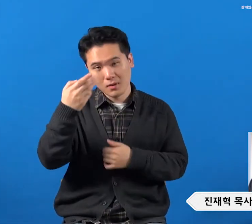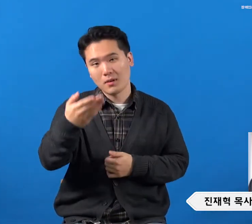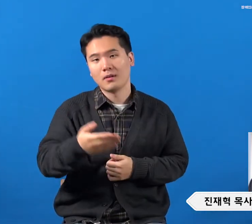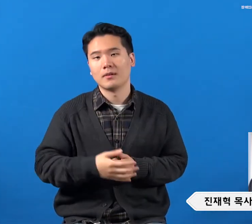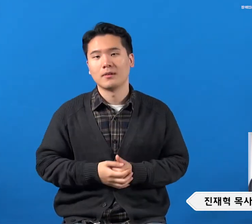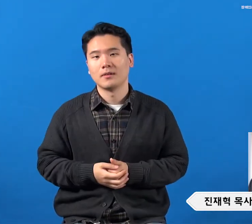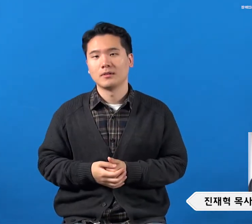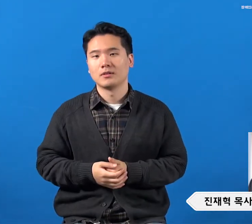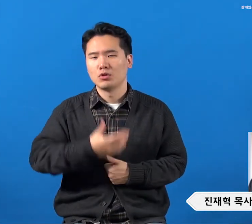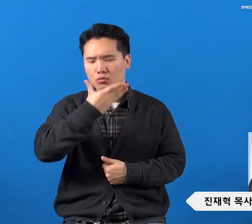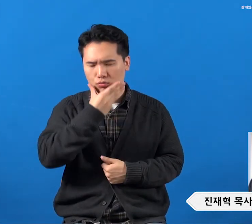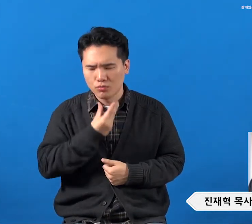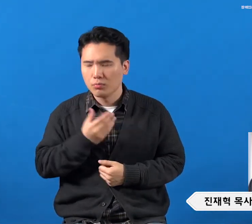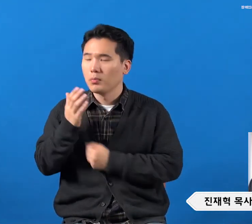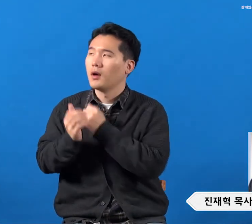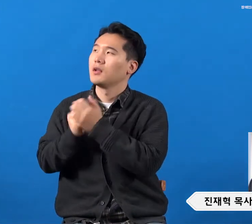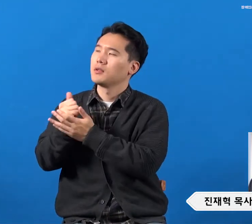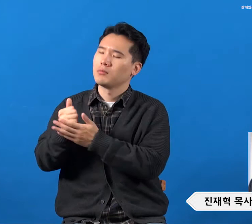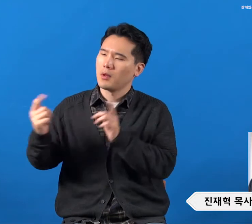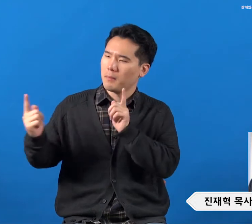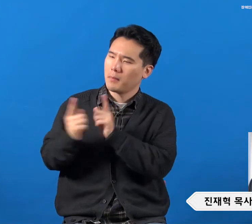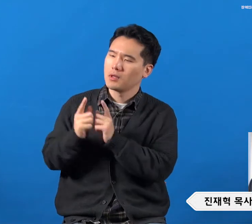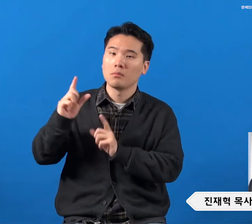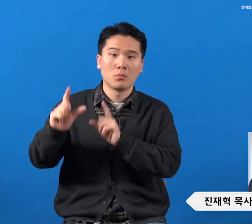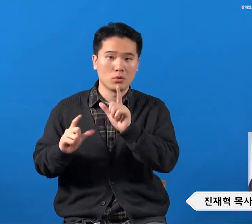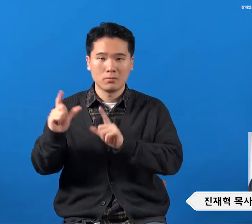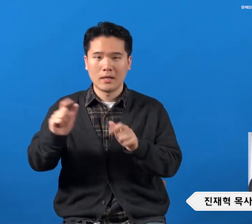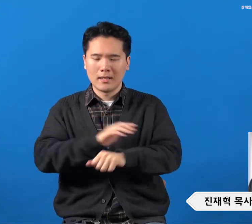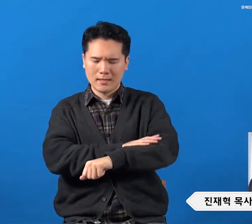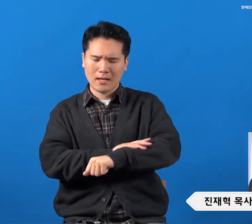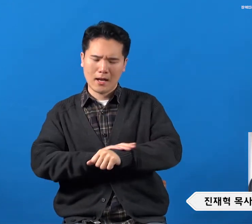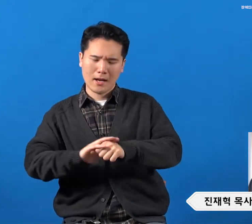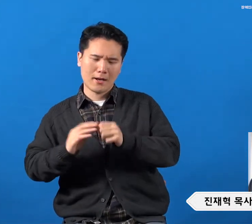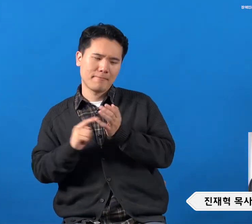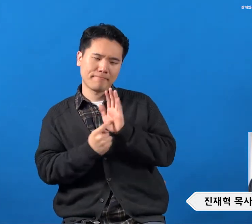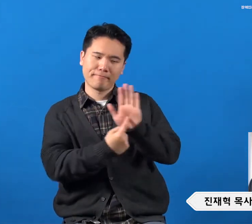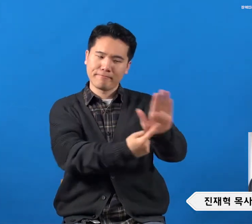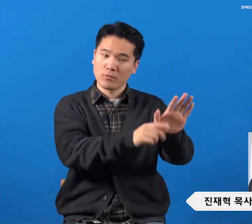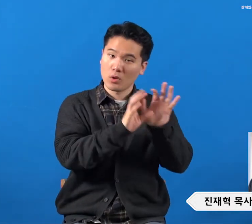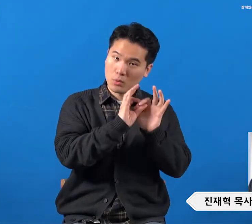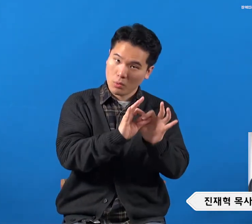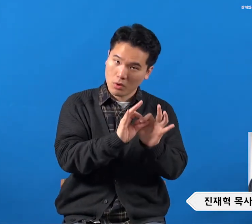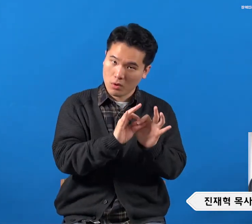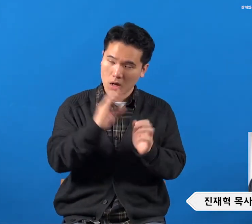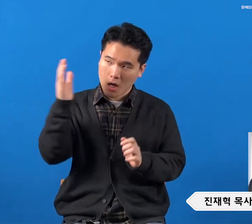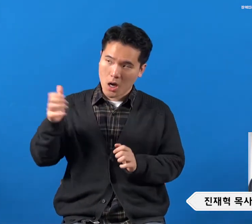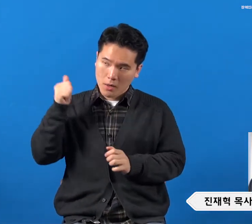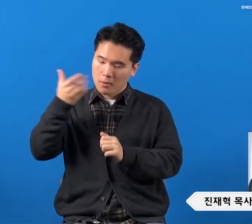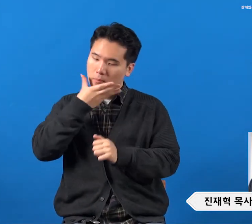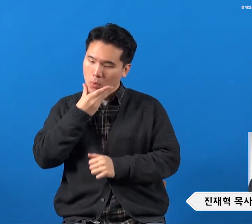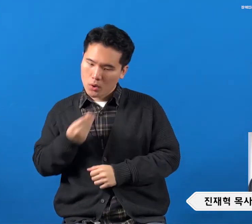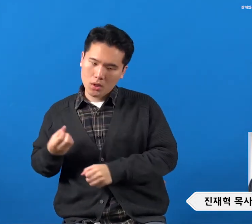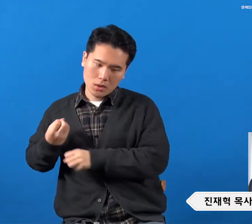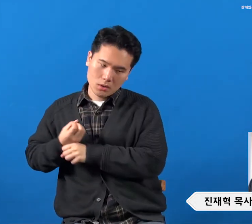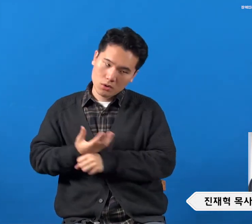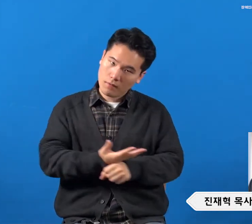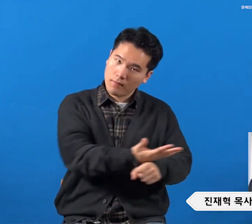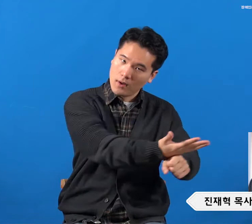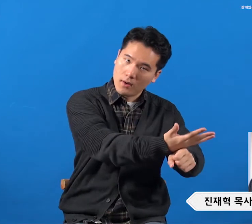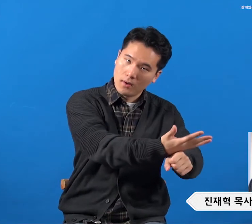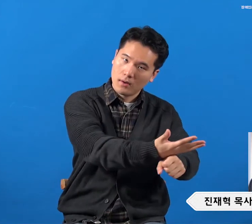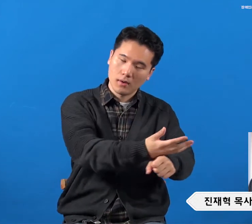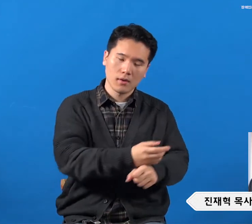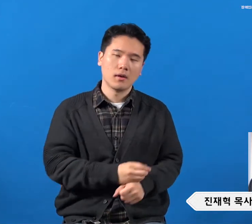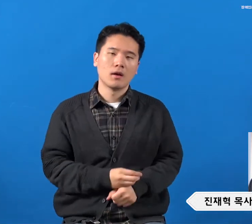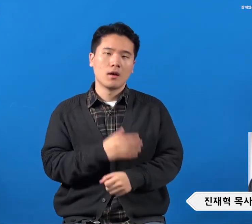축복의 하나님과의 만남의 모습이 너무 잘 나타남을 통하여 하나님의 축복이 그들에게도 흘러